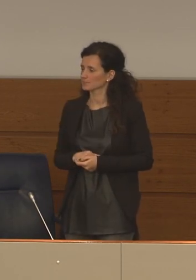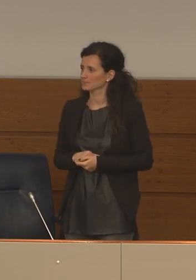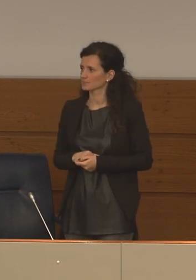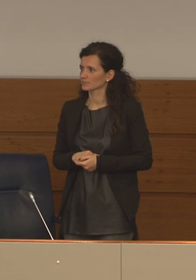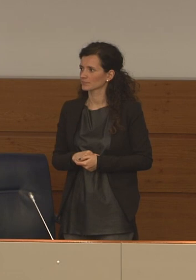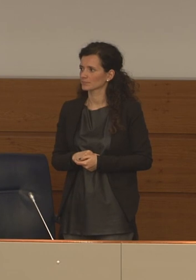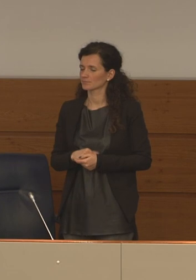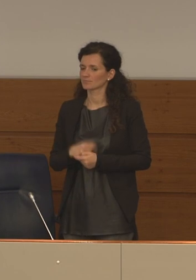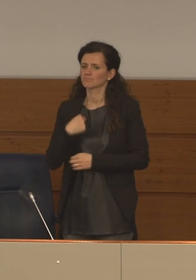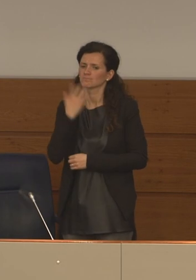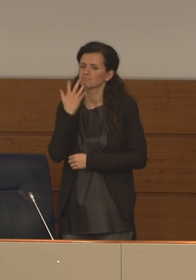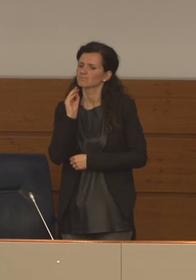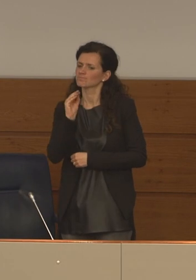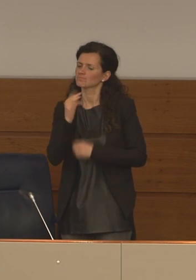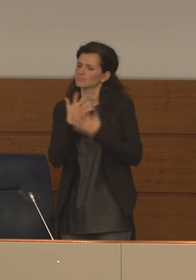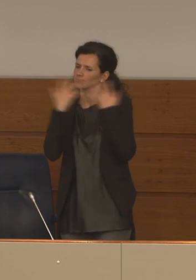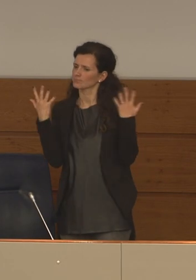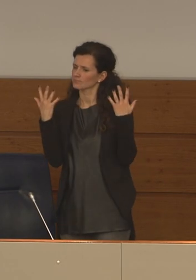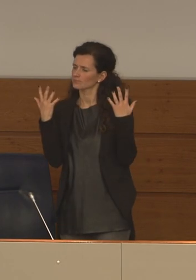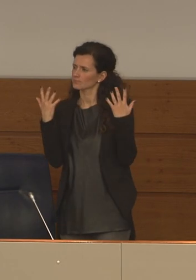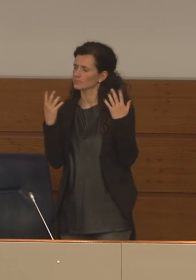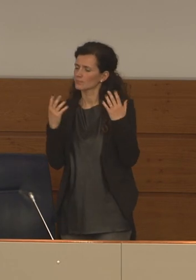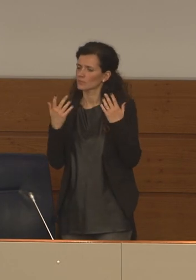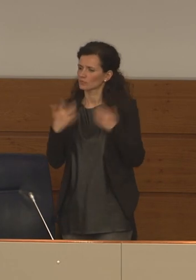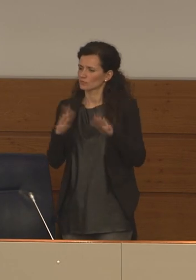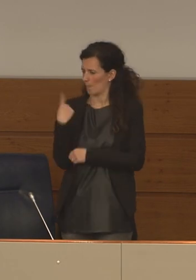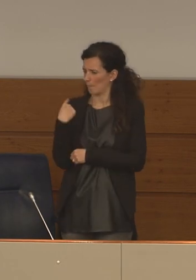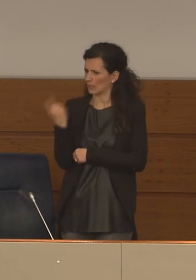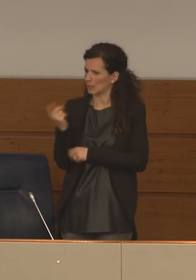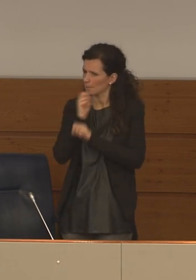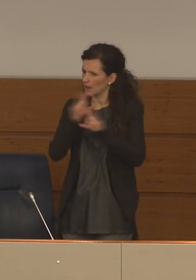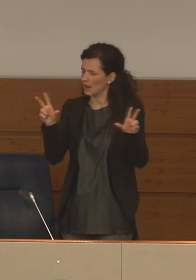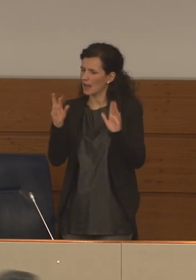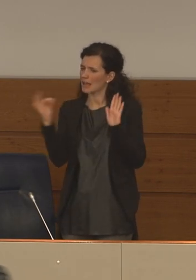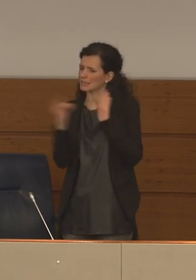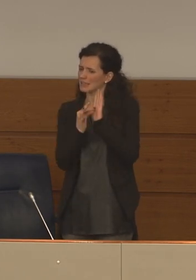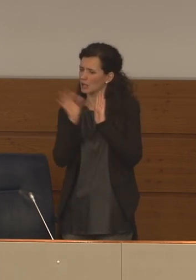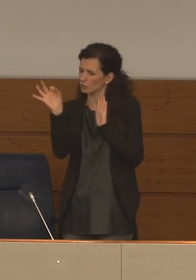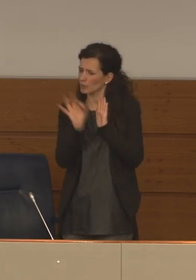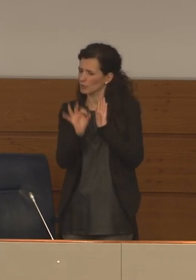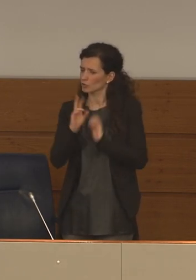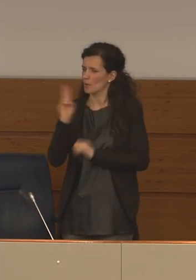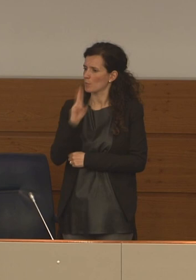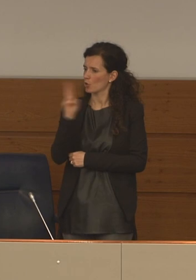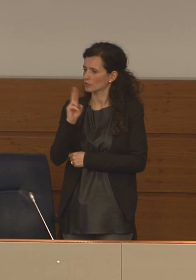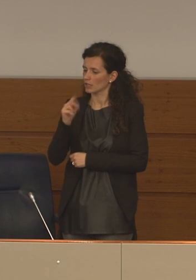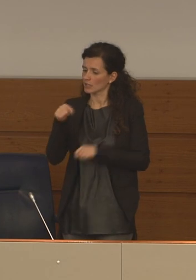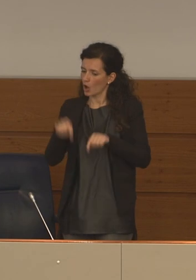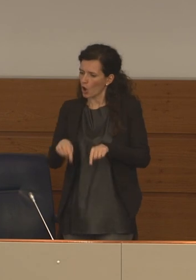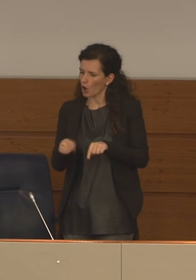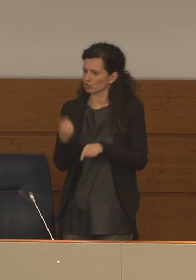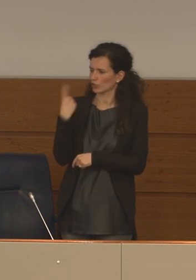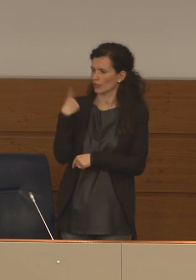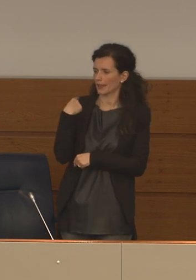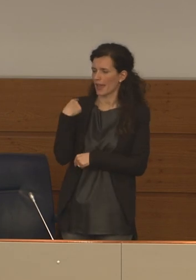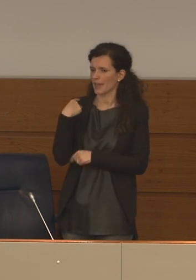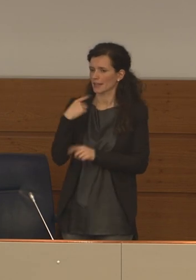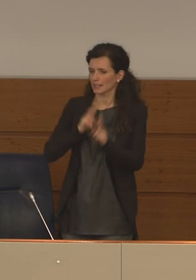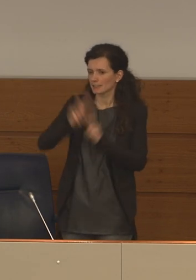chiede un chiarimento rispetto a quello che è stato detto prima il tasso di mortalità quei dati di oggi e anche di ieri a livello